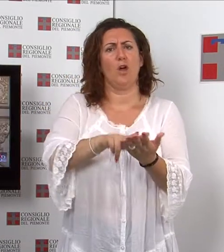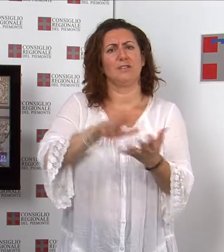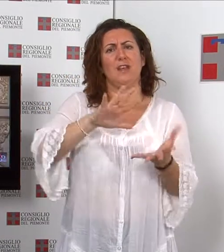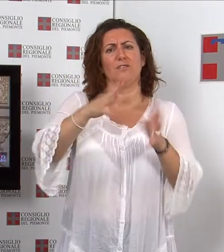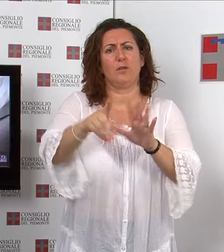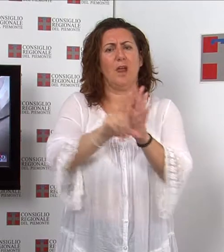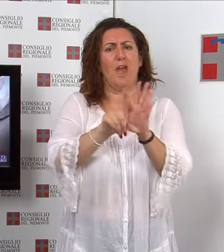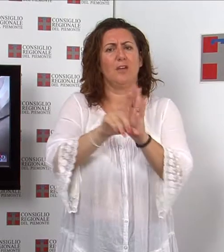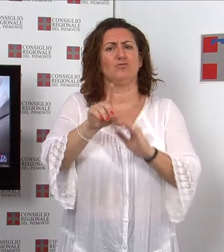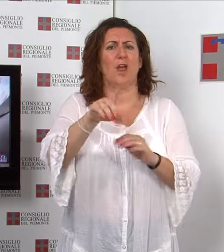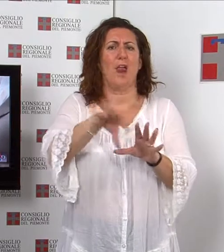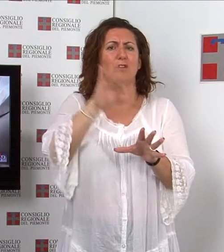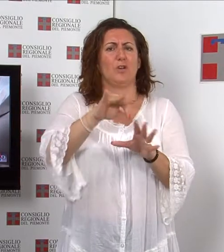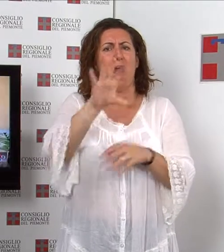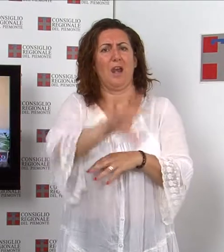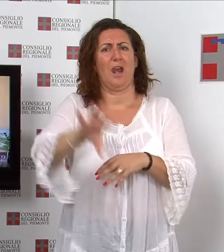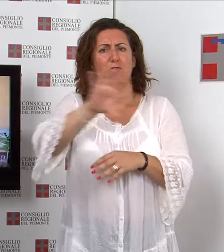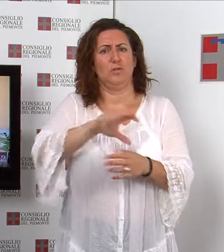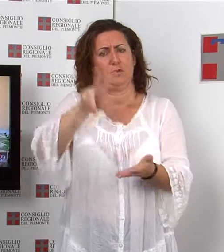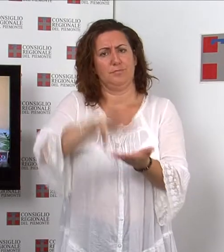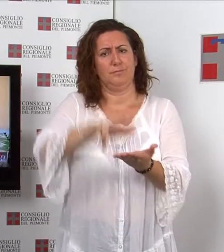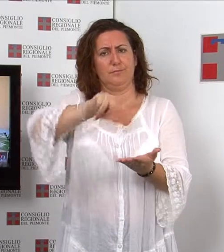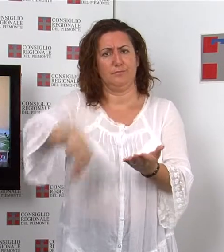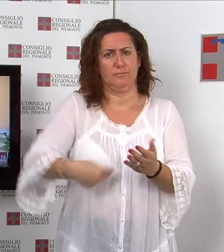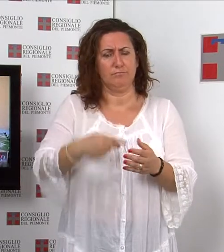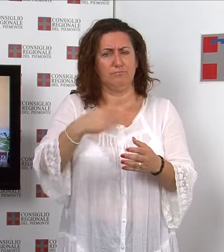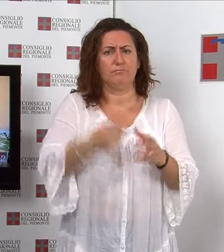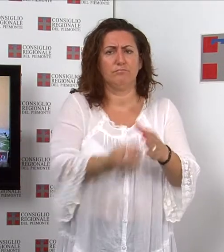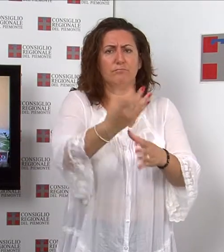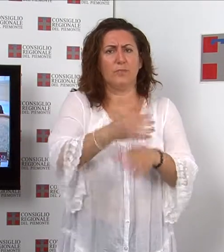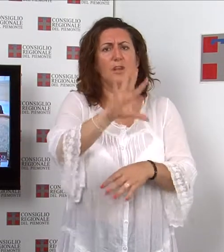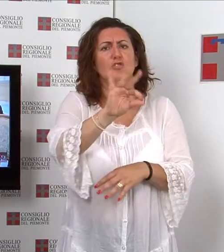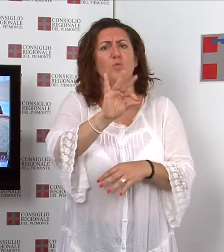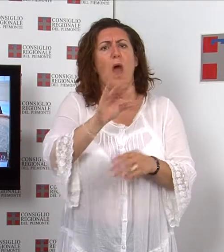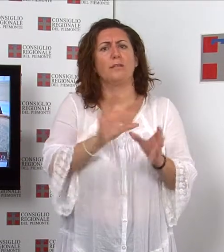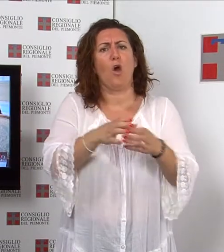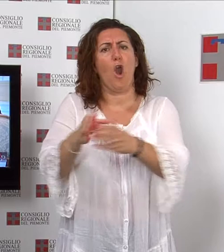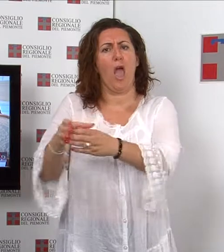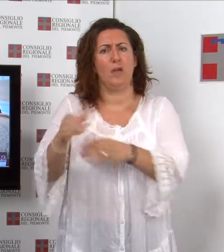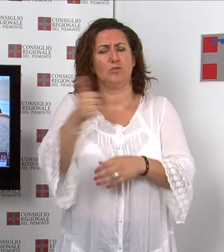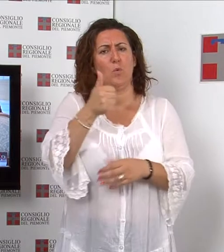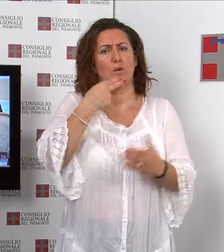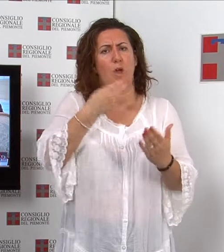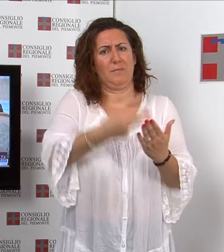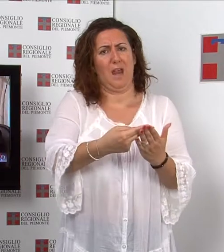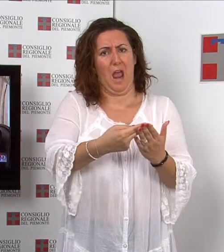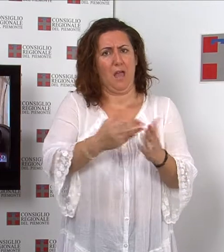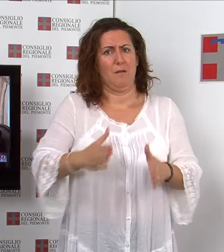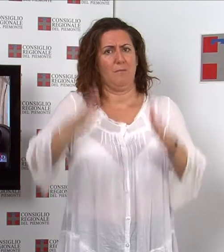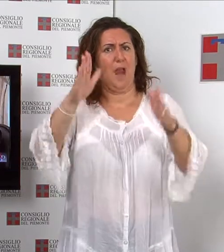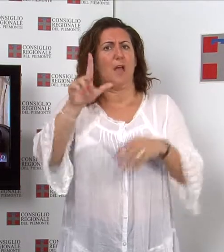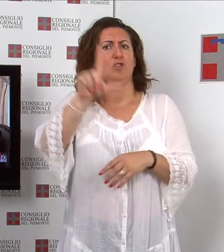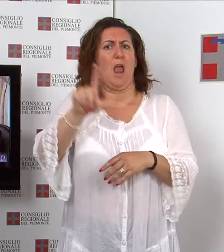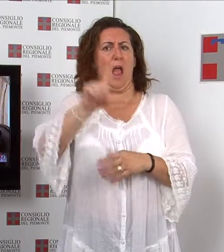elettorale regionale per l'istituzione di 50 collegi uninominali, che è stata presentata a Palazzo Lascaris. Il presidente del